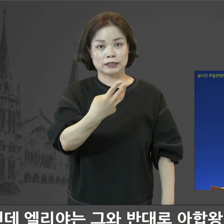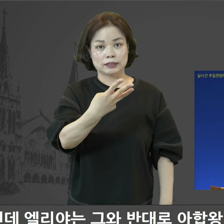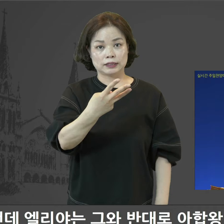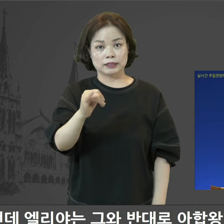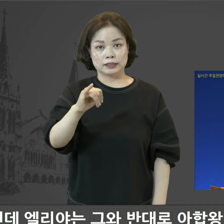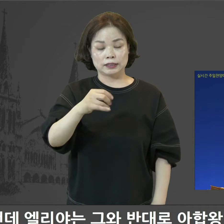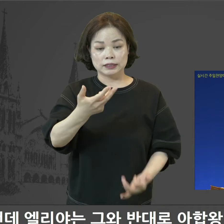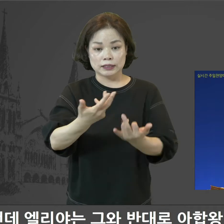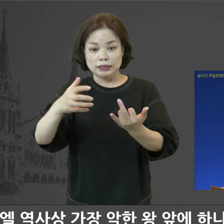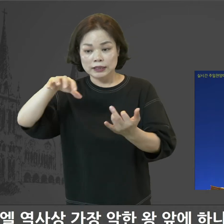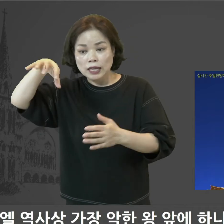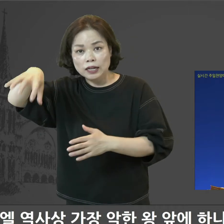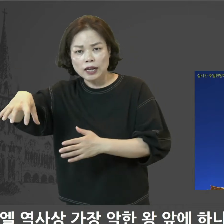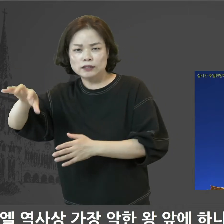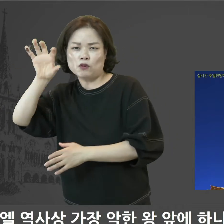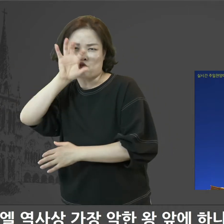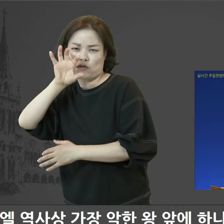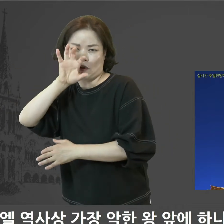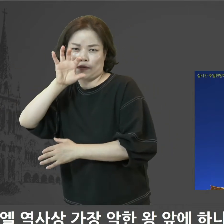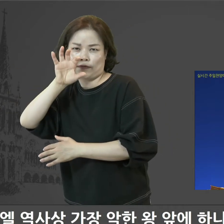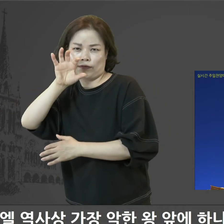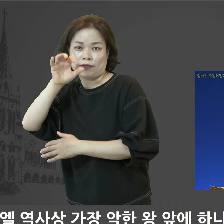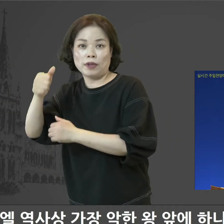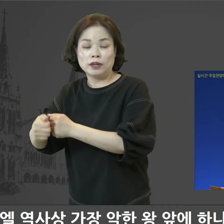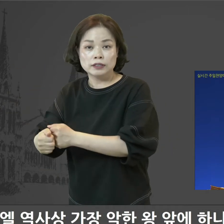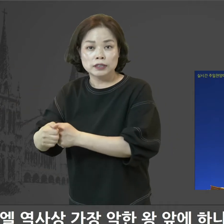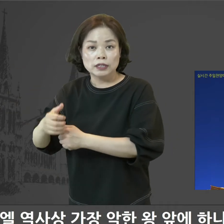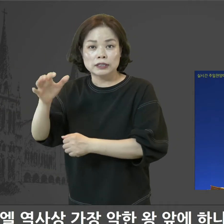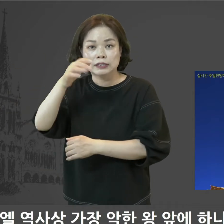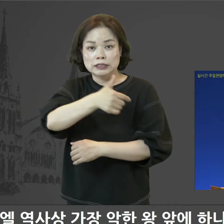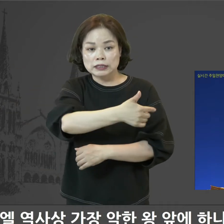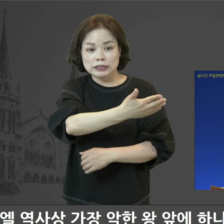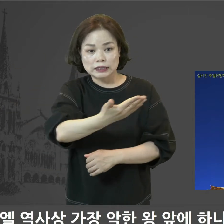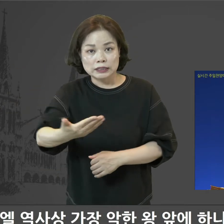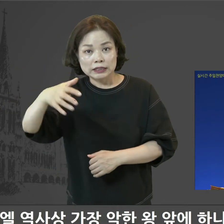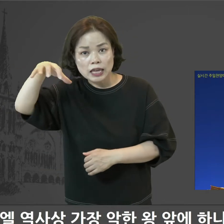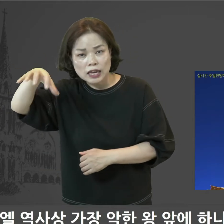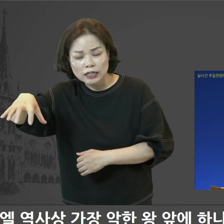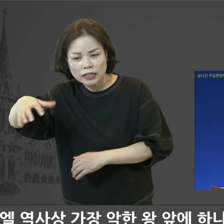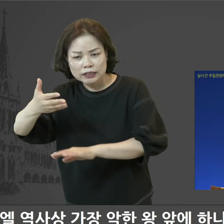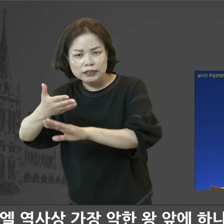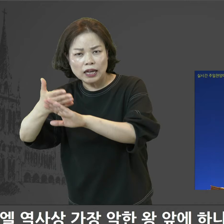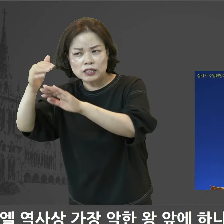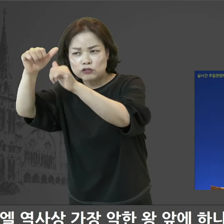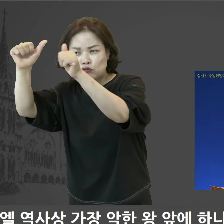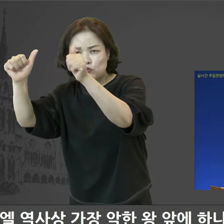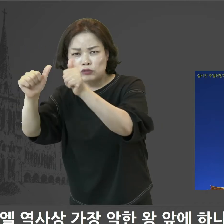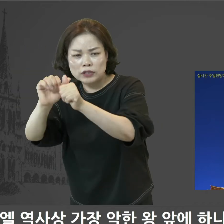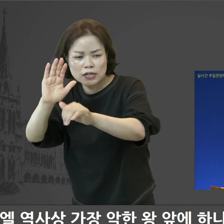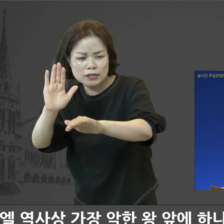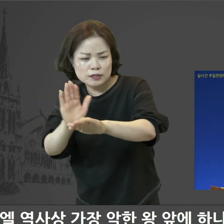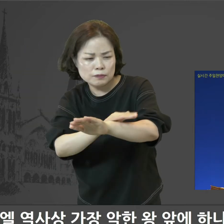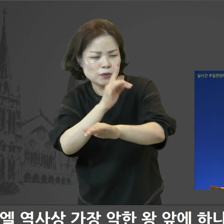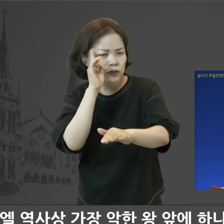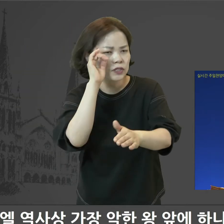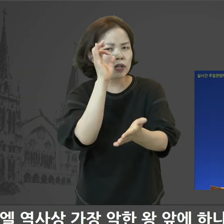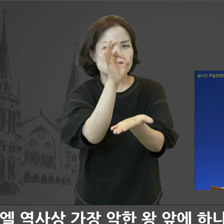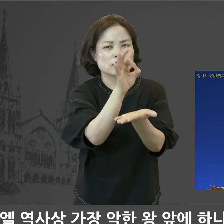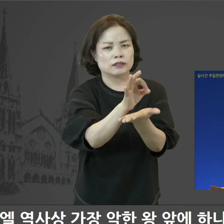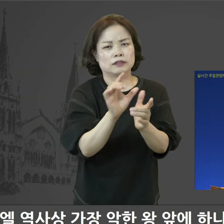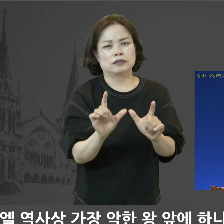보내어서 훈련을 시키시는 거죠. 그릿 시냇가에서의 세상과 다른 우상, 잘못된